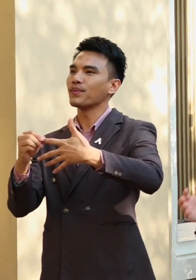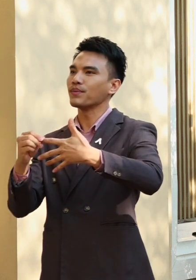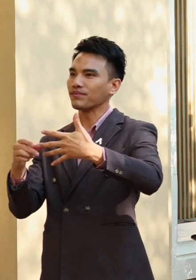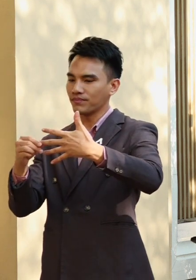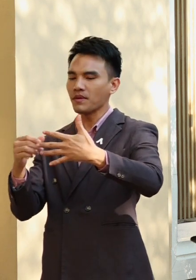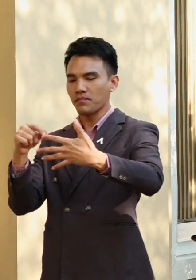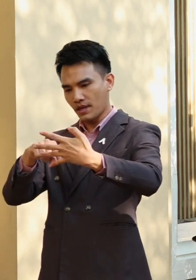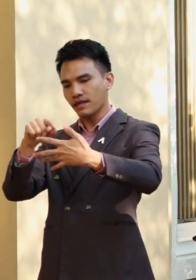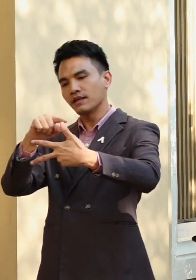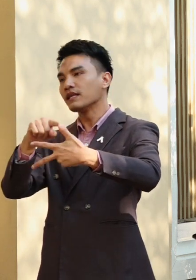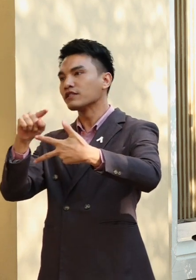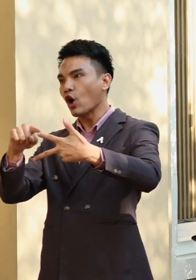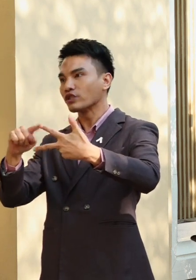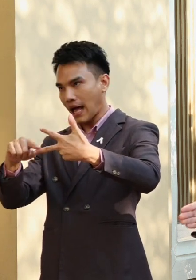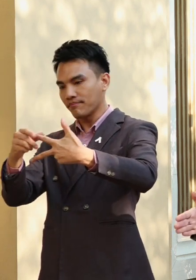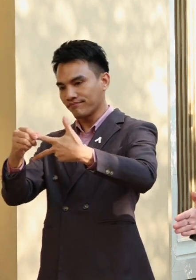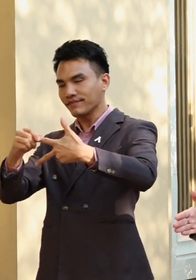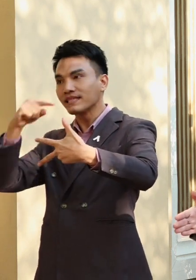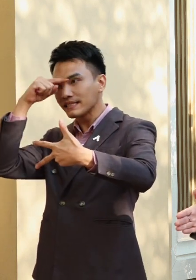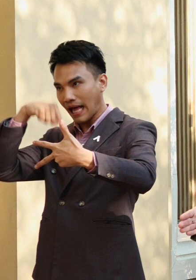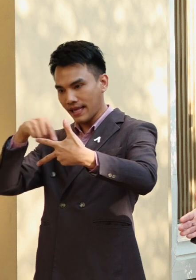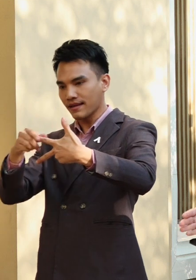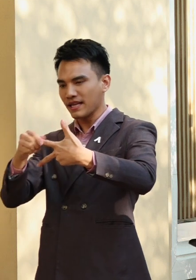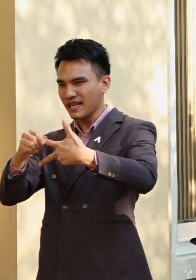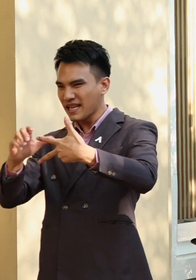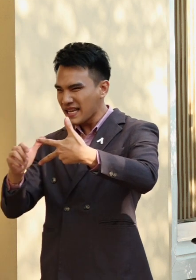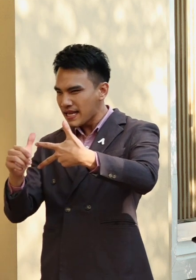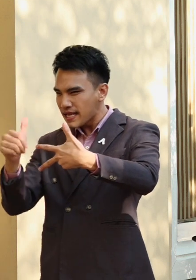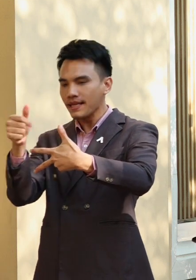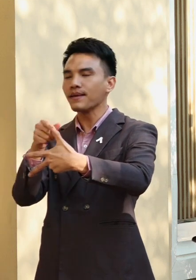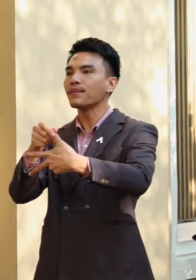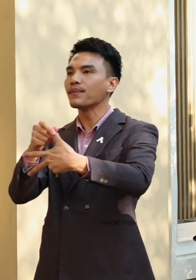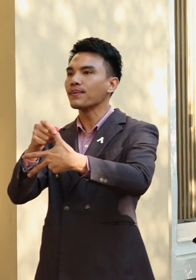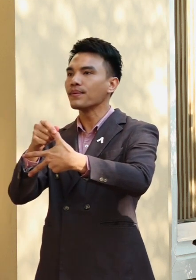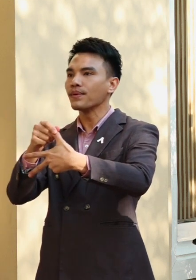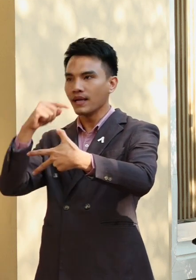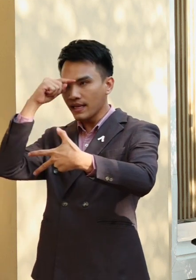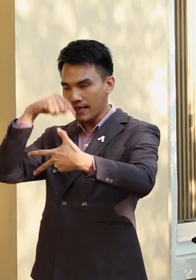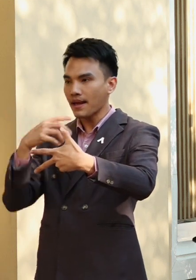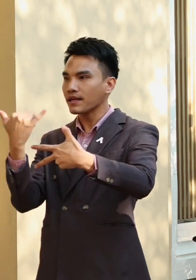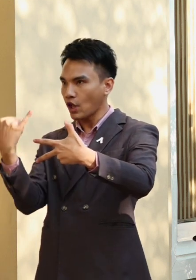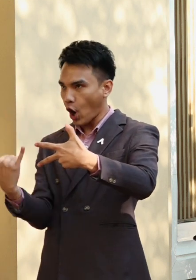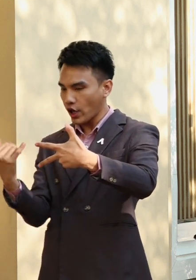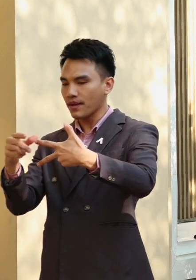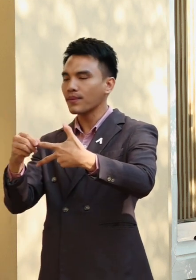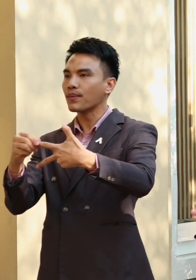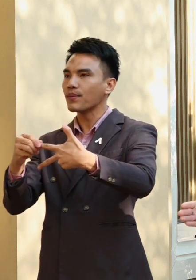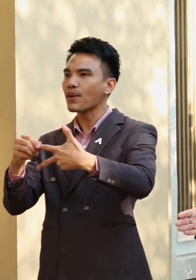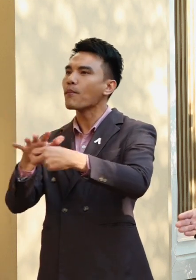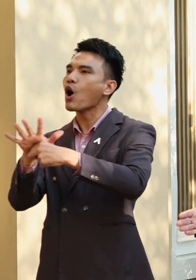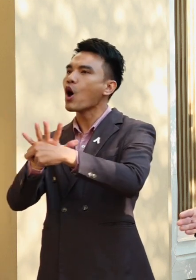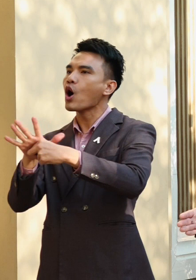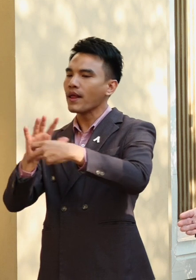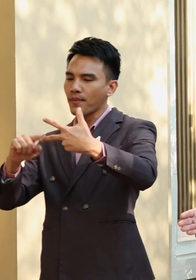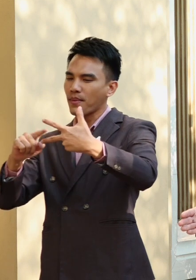นุษย์มี3เทียร์เทียร์1เทียร์2และเทียร์3ดีที่สุดคือเทียร์1นะครับของเราในขณะนี้อยู่ปานกลางนะครับแย่ที่สุ